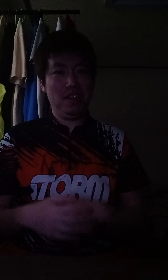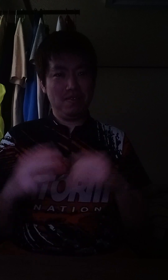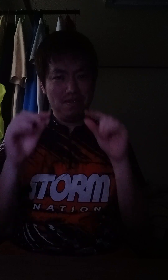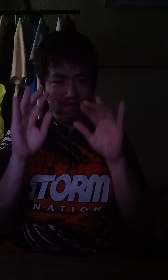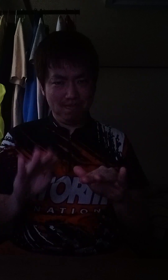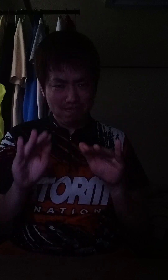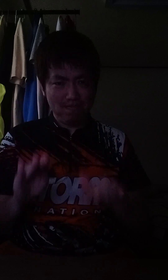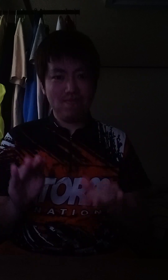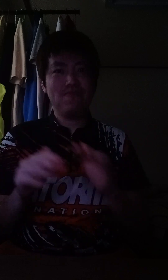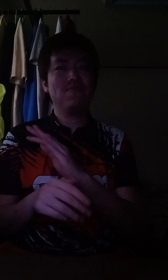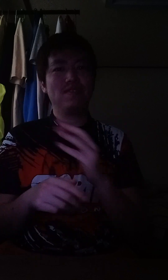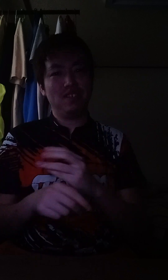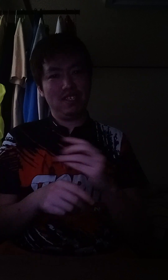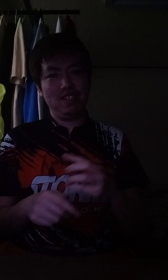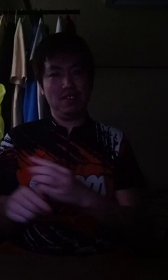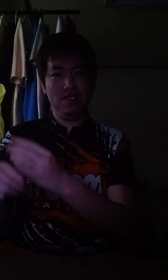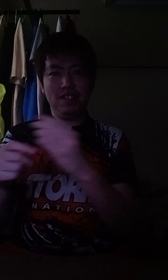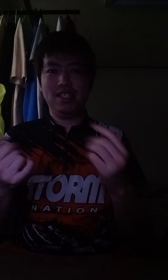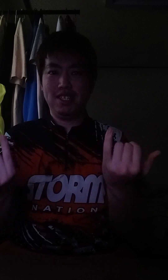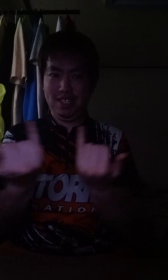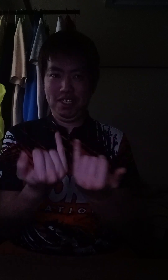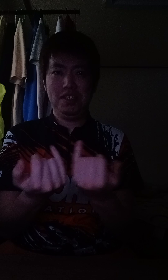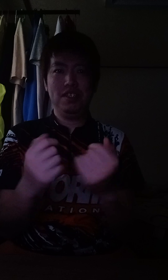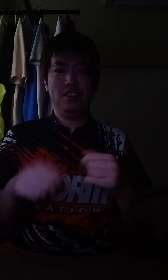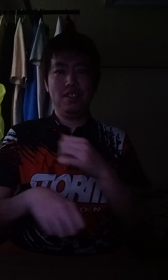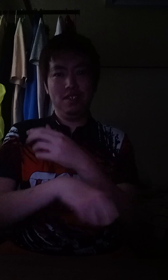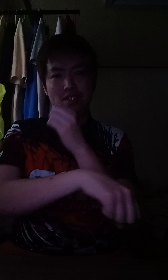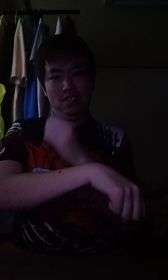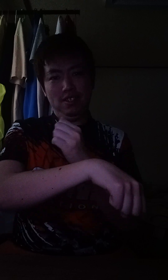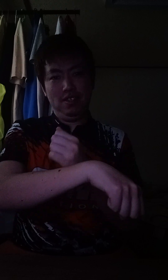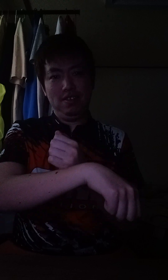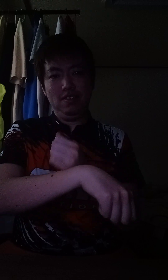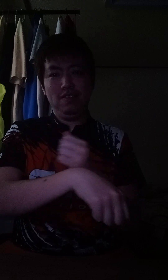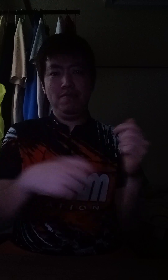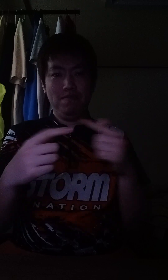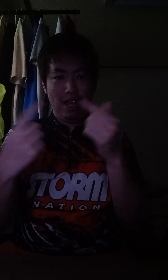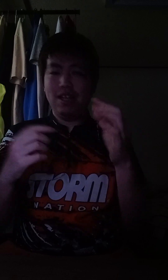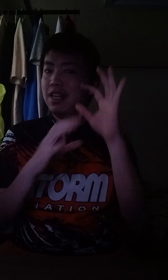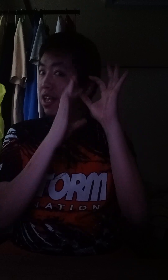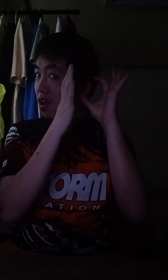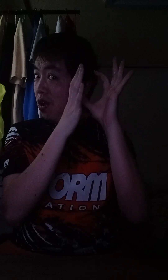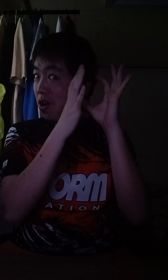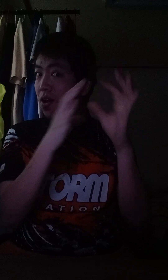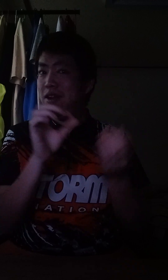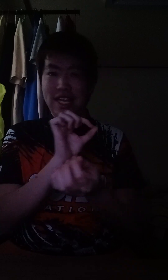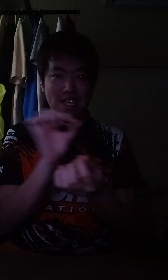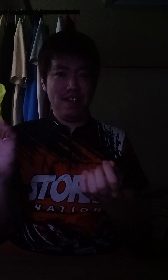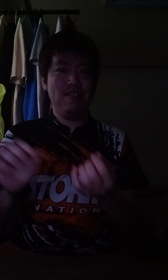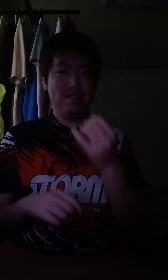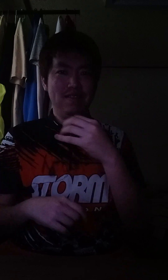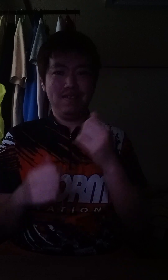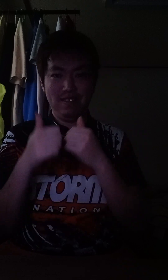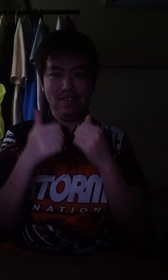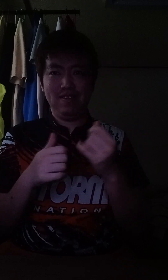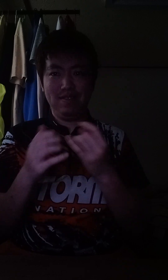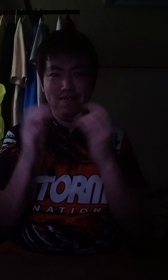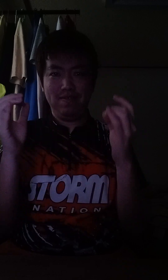조그마지만 또 이렇게 또 친구들과 함께 의젓하게 앉아서 또 선생님 말씀 잘 듣고 또 배우고 있으니까